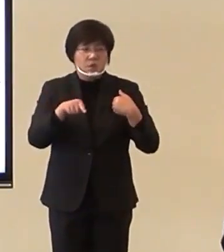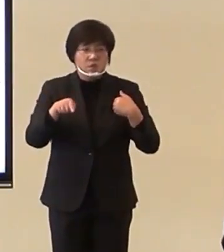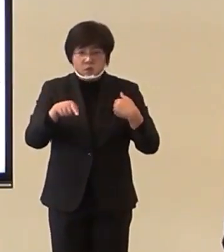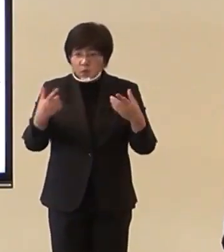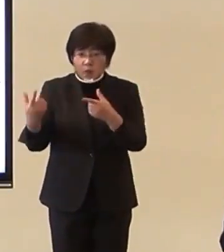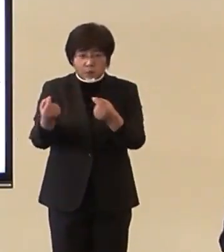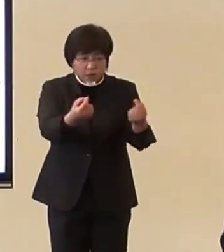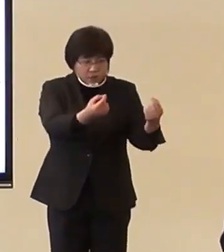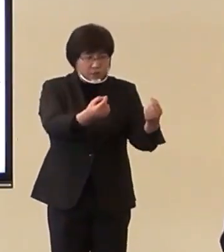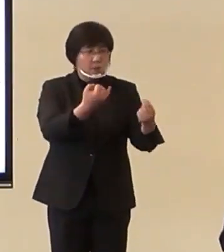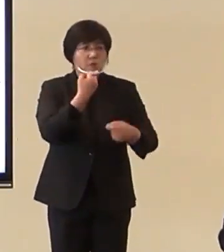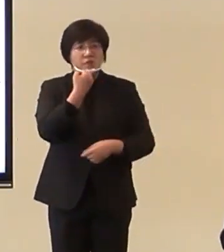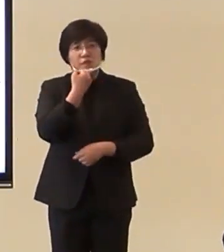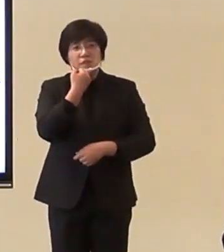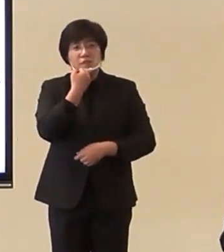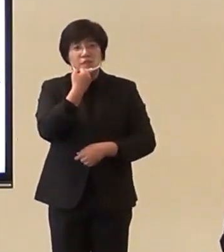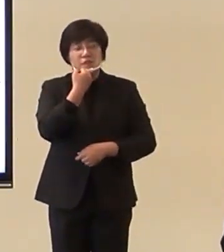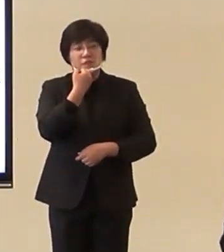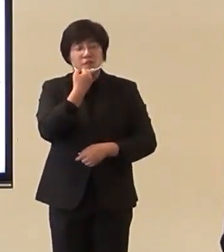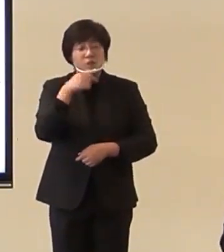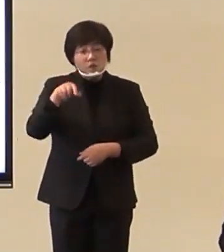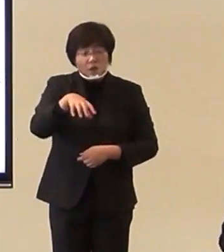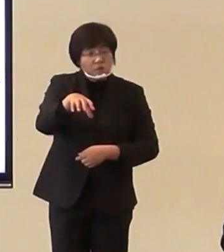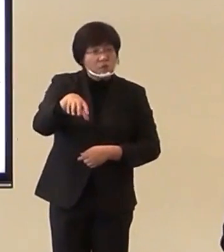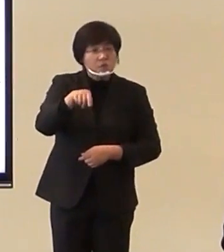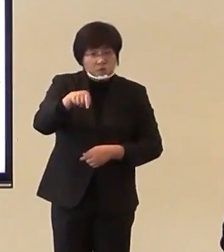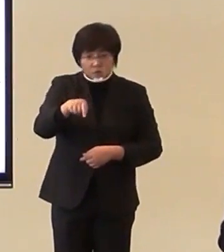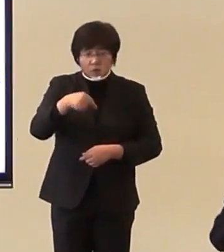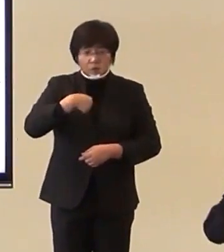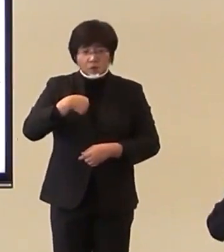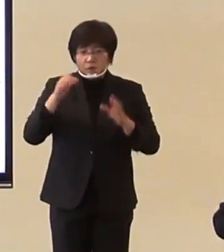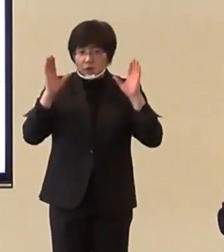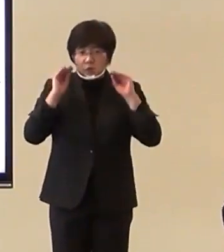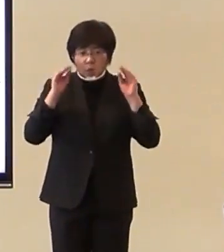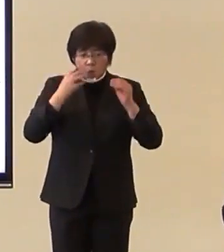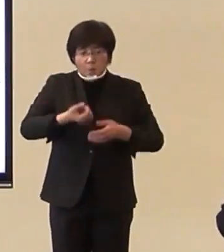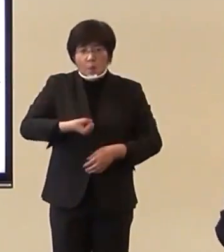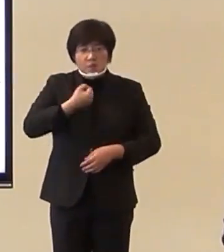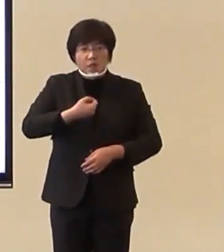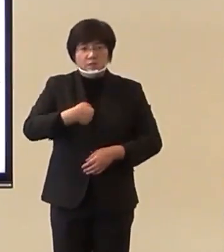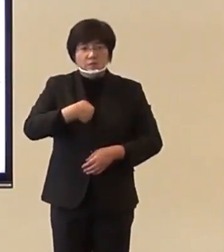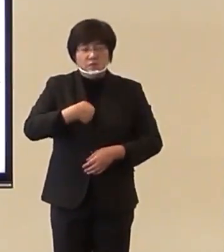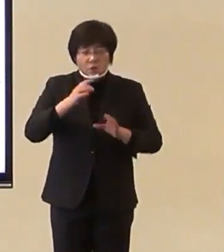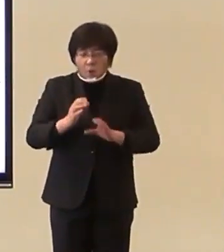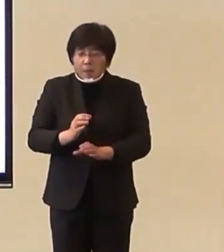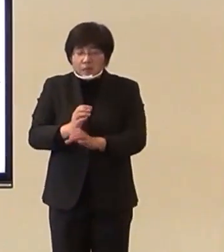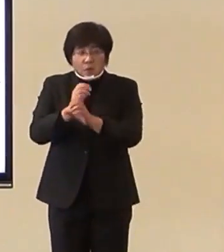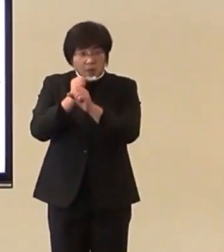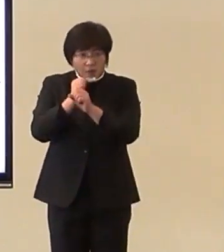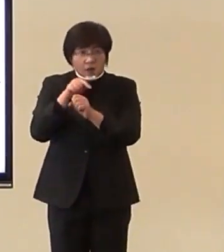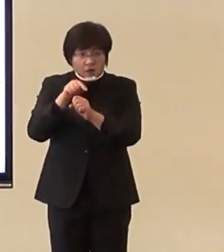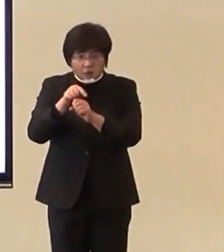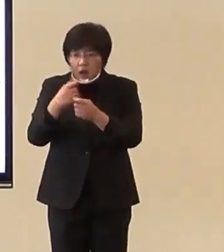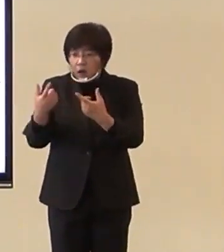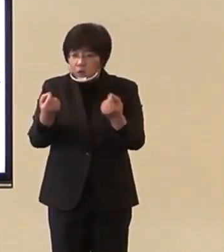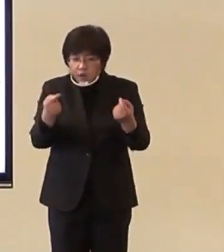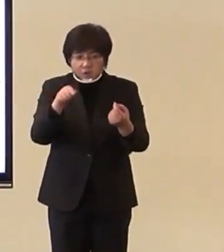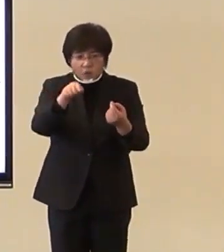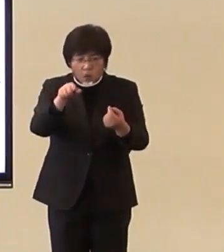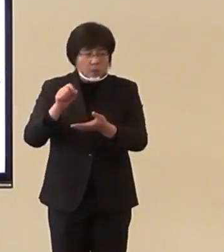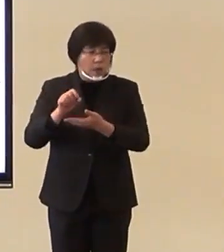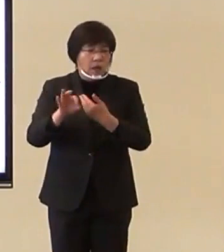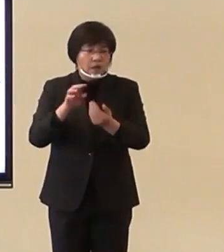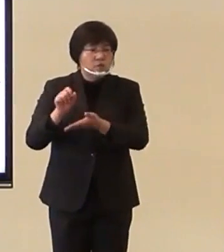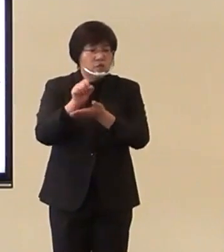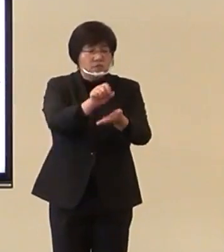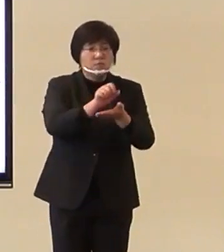化する。だからそこのところ、私どもが情報をいろんなこうまとめながら 共通化できるものは共通化する、それ